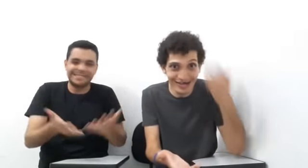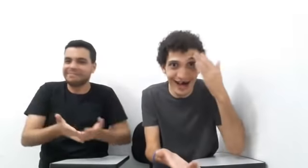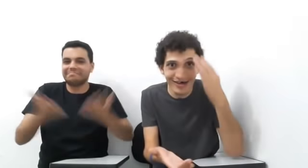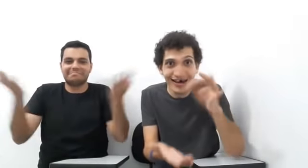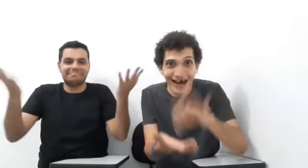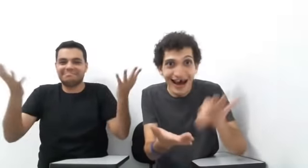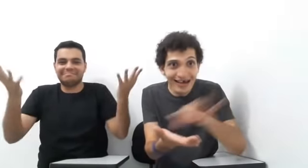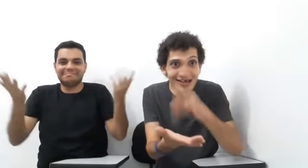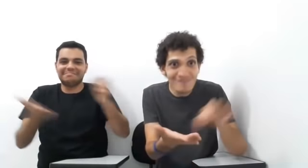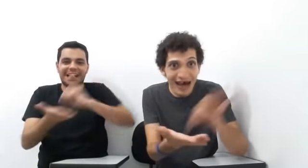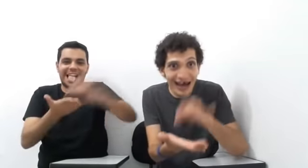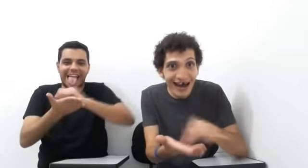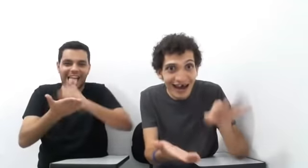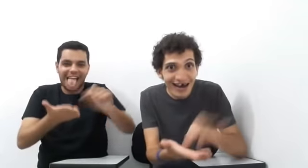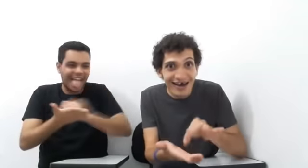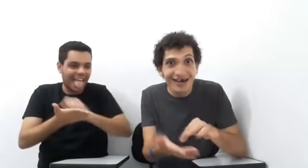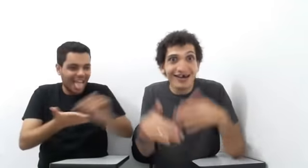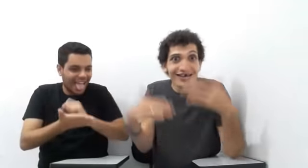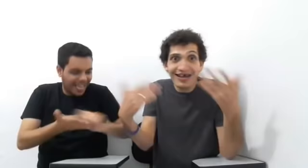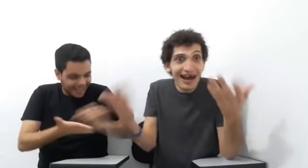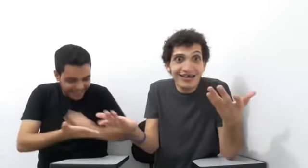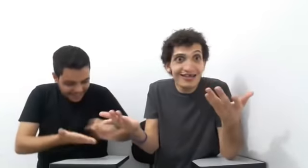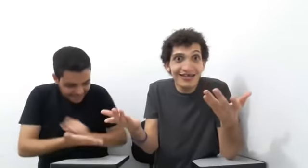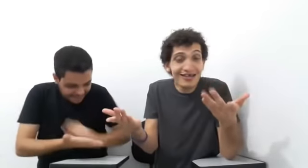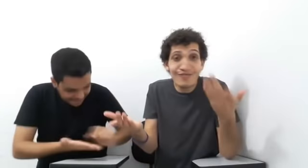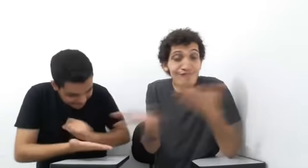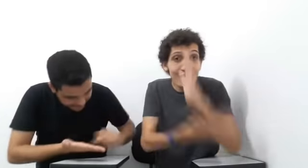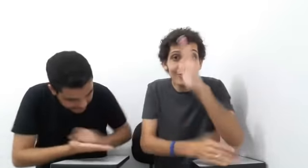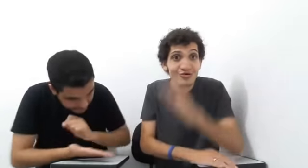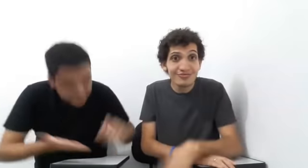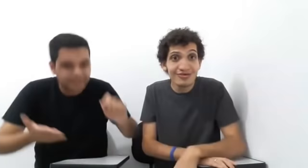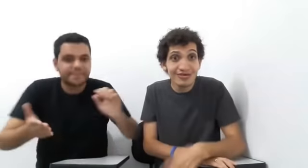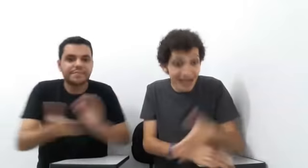joga aquele lá. E aí não passou. E era